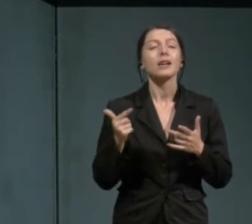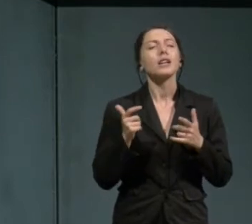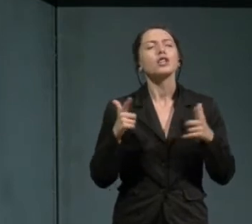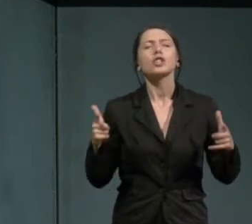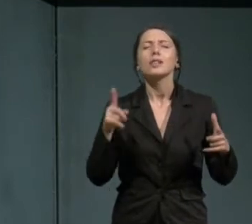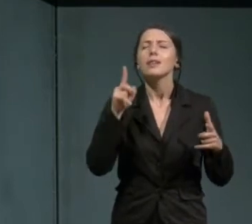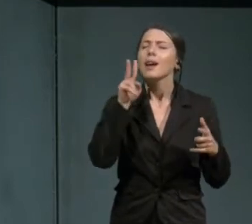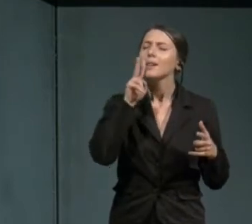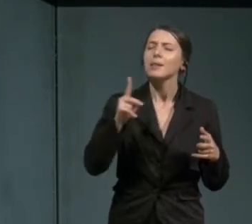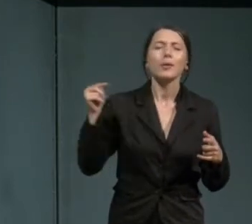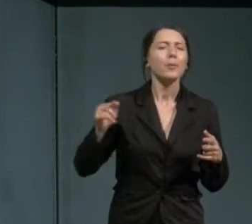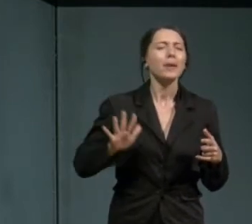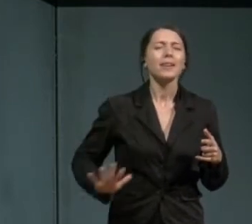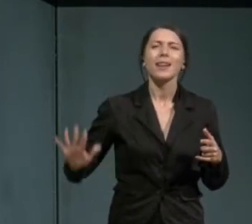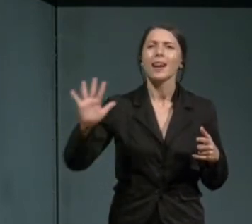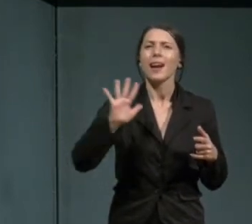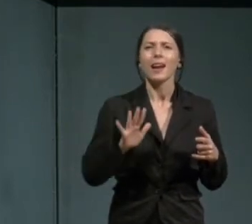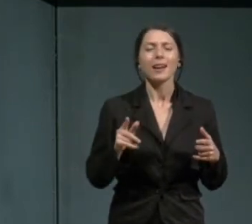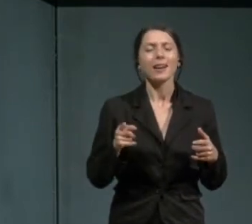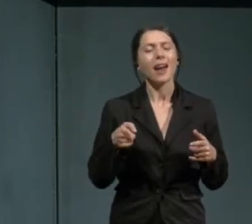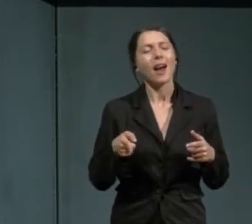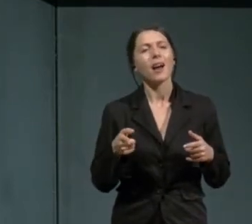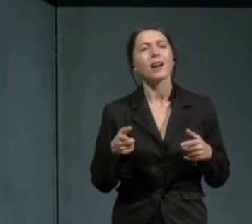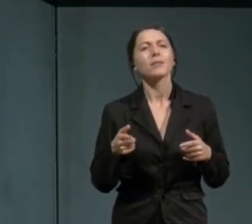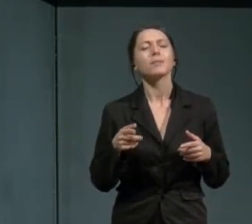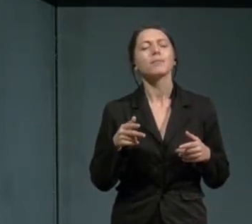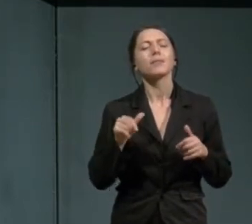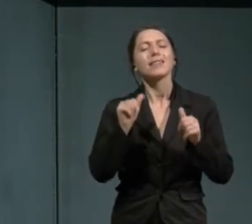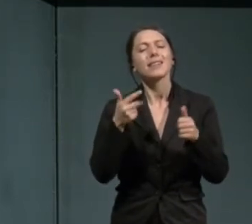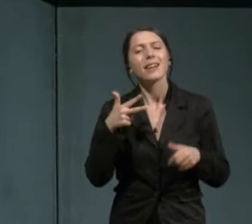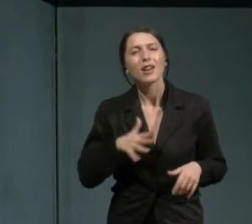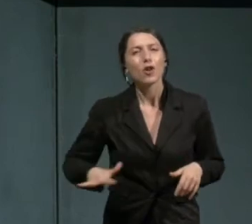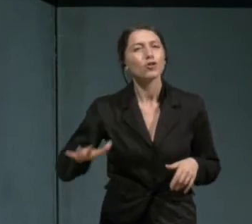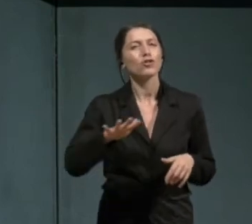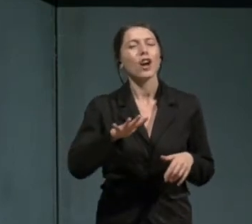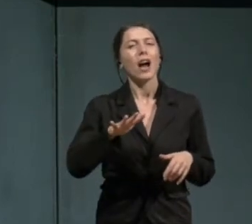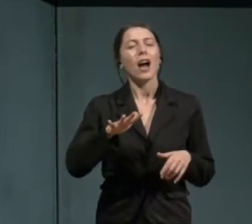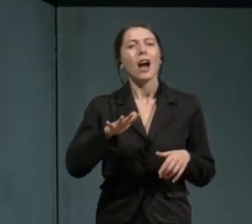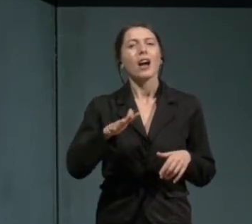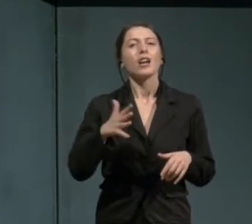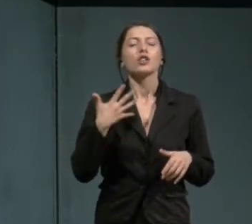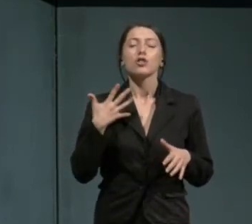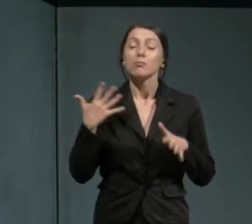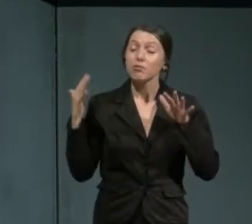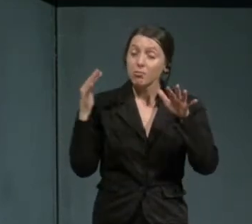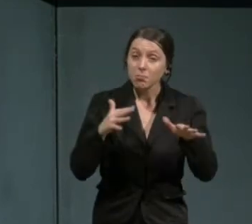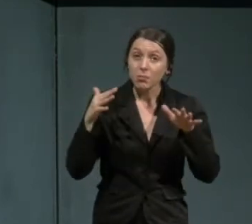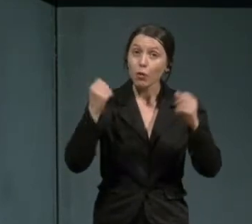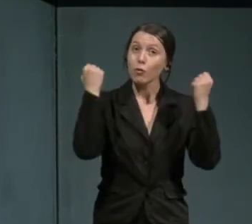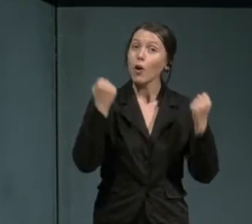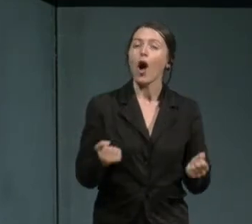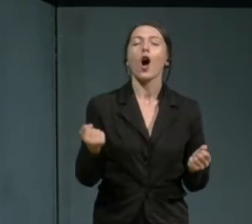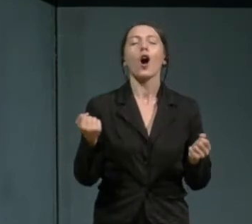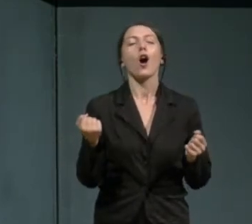mediterranea con una certa sociologia ci sono stati ondate di immigrazione molto importanti